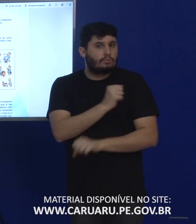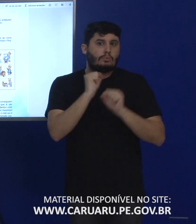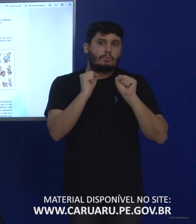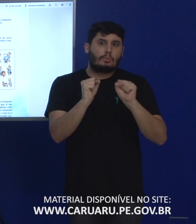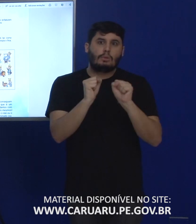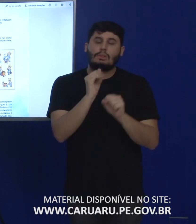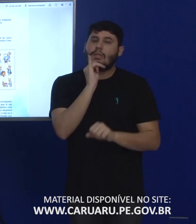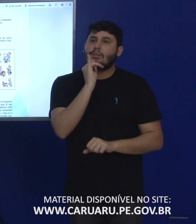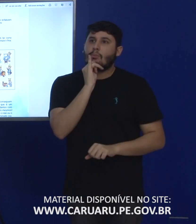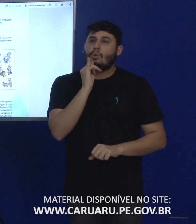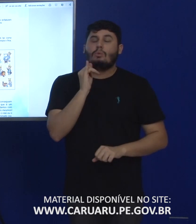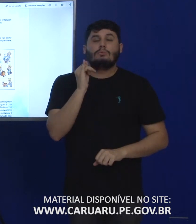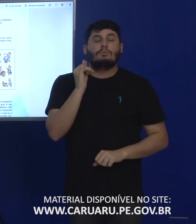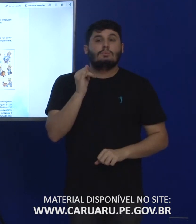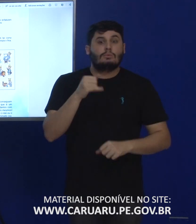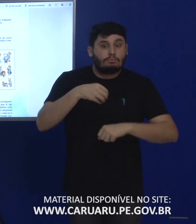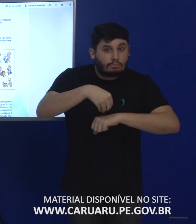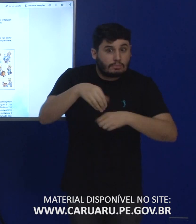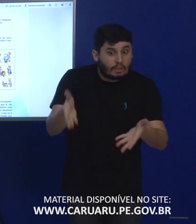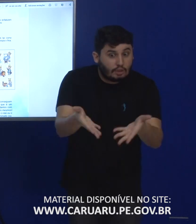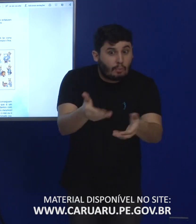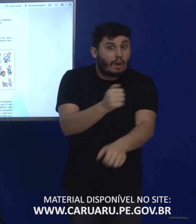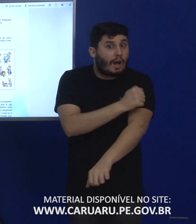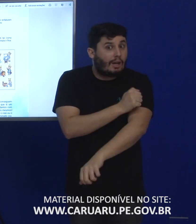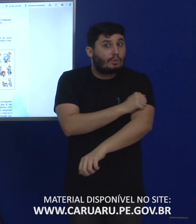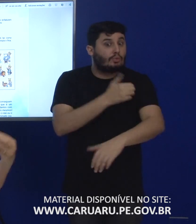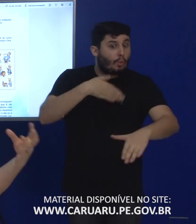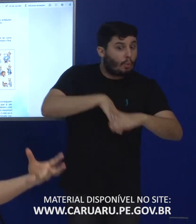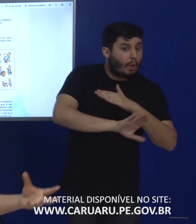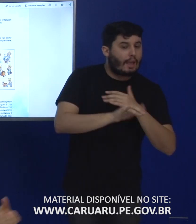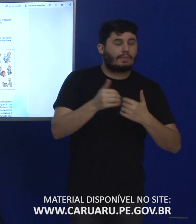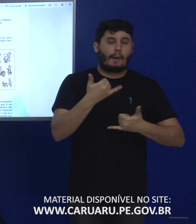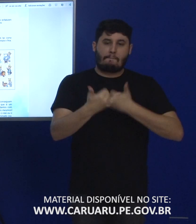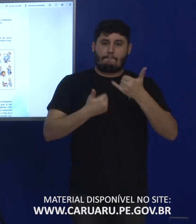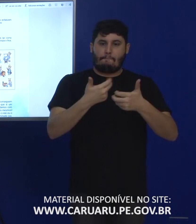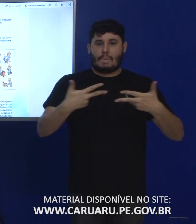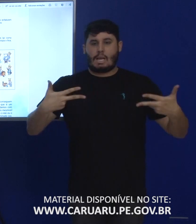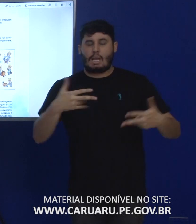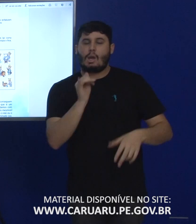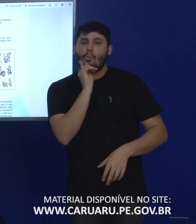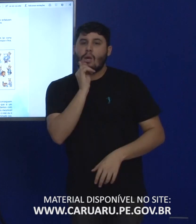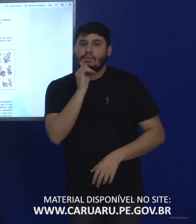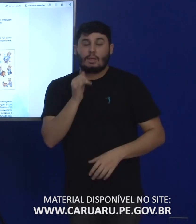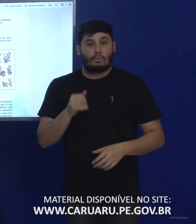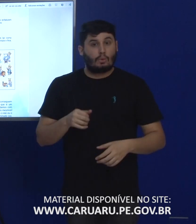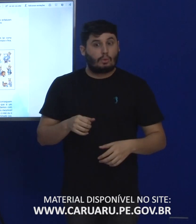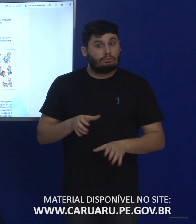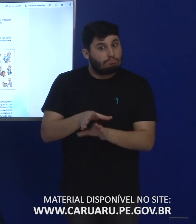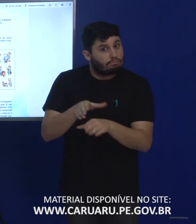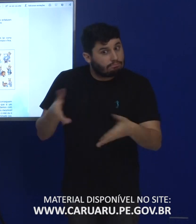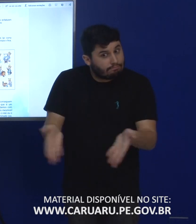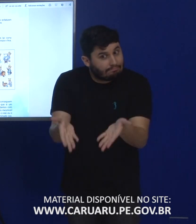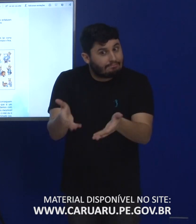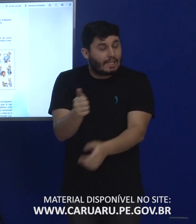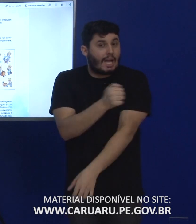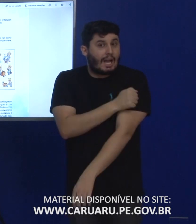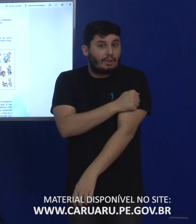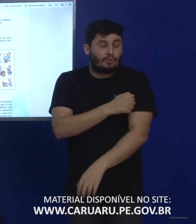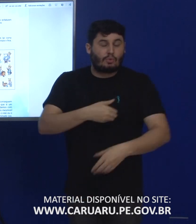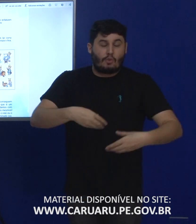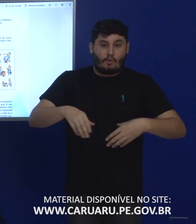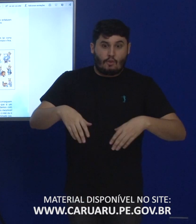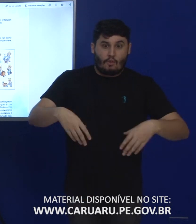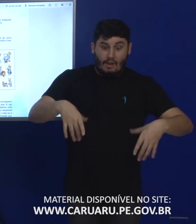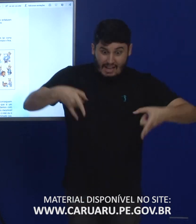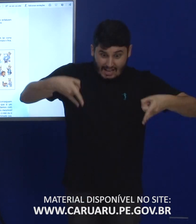guardar seus próprios brinquedos, por exemplo, auxiliar forrando uma cama, lavando a louça com a mãe, lavando a louça